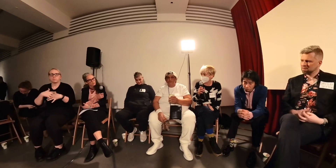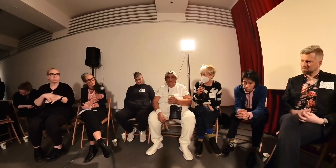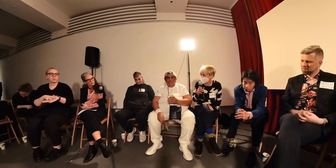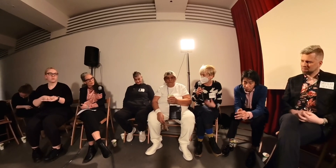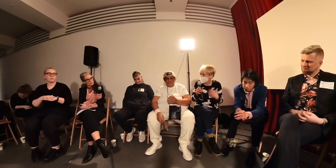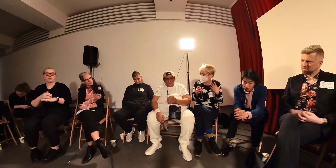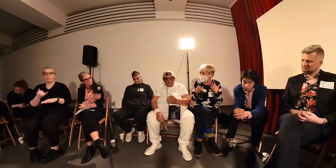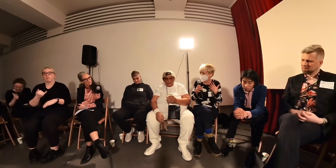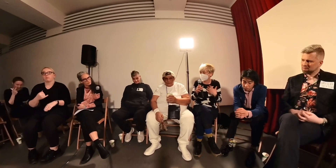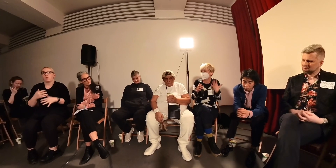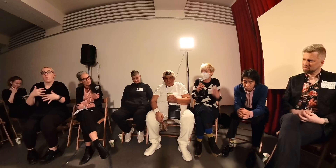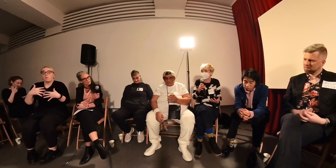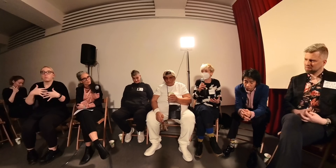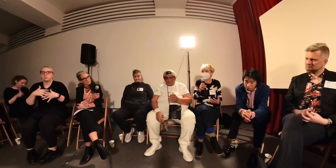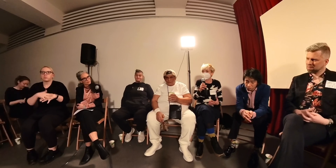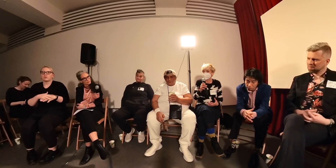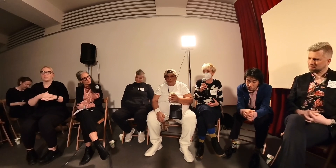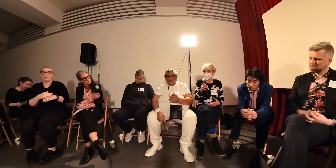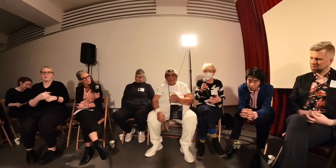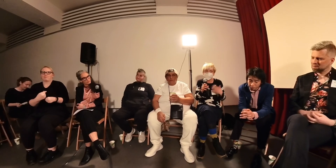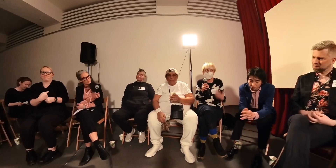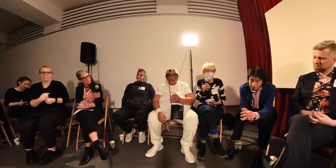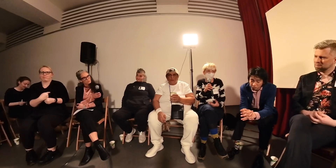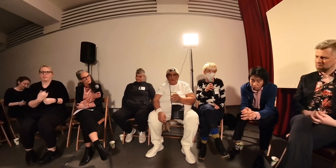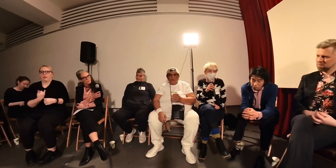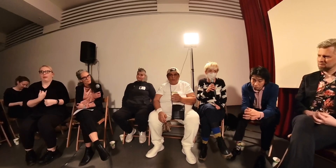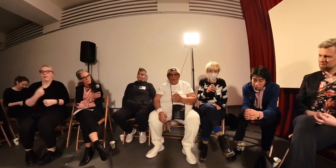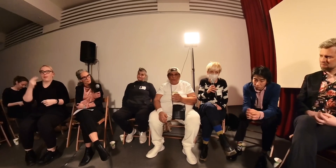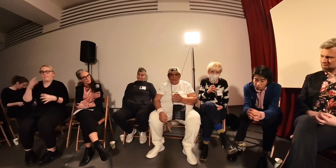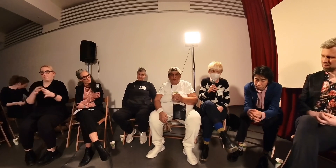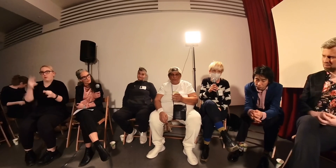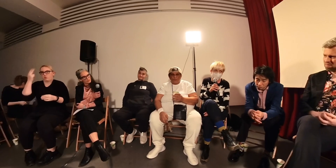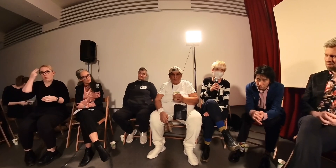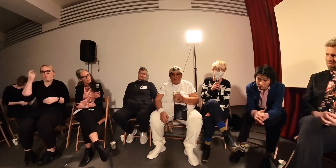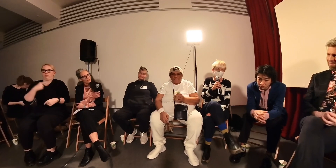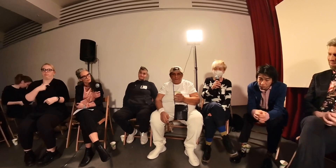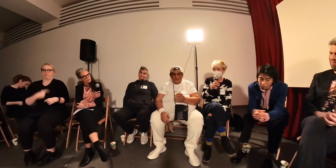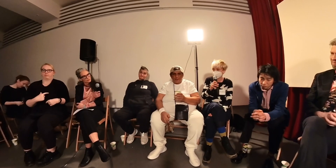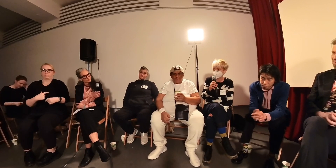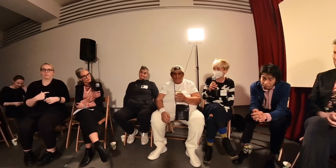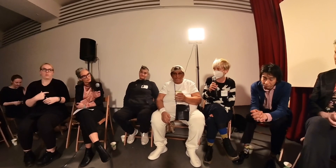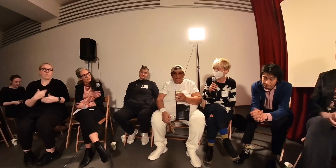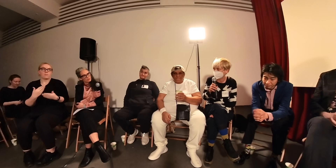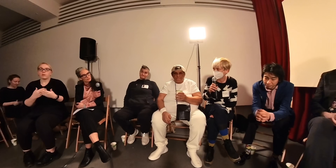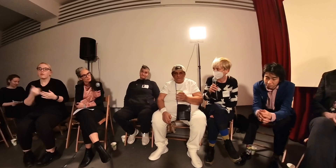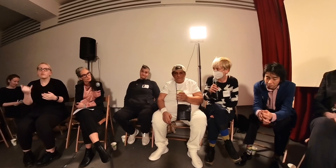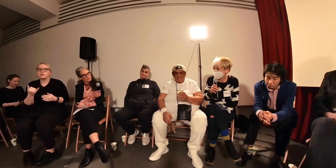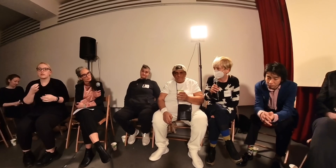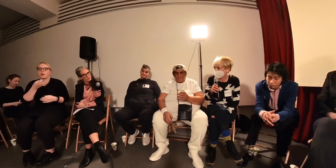jsou do ní vtlačovány tím, že vlastně nikdy nedostávají žádné jiné otázky, prakticky jenom na